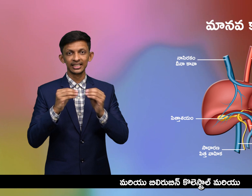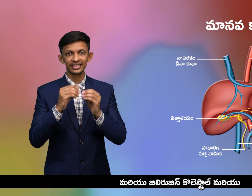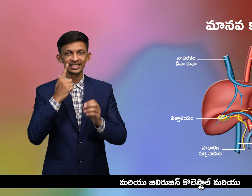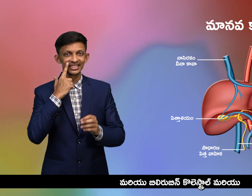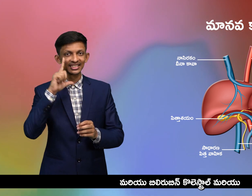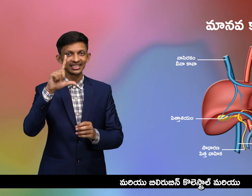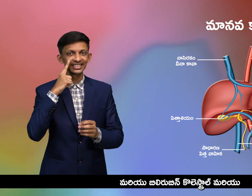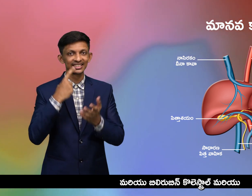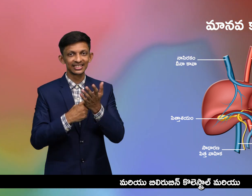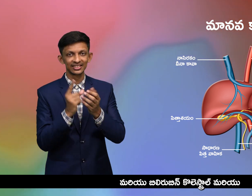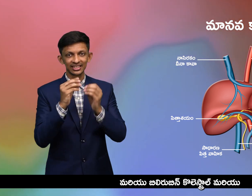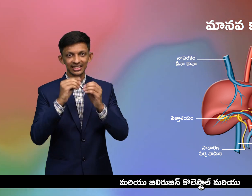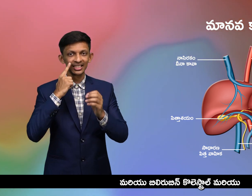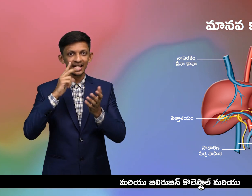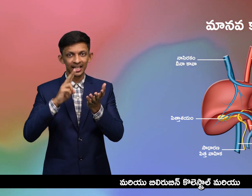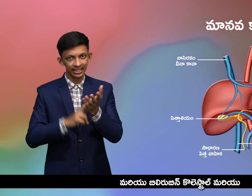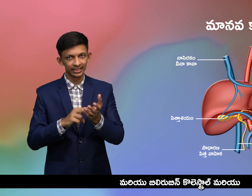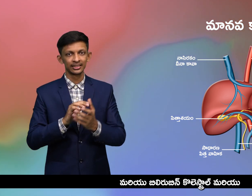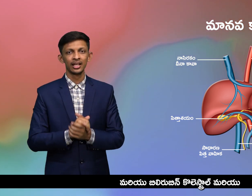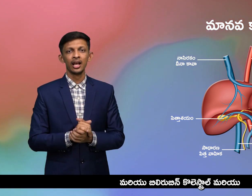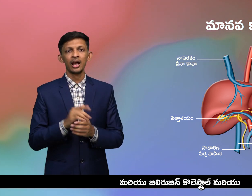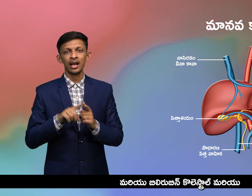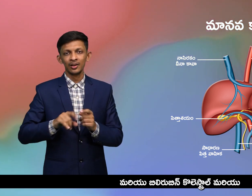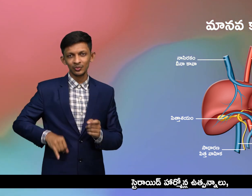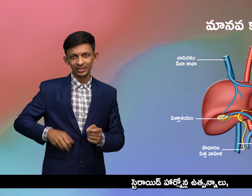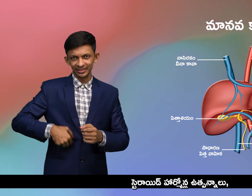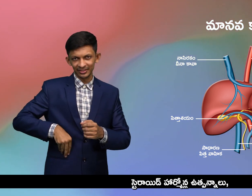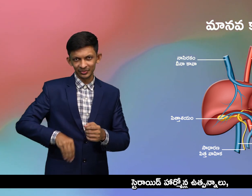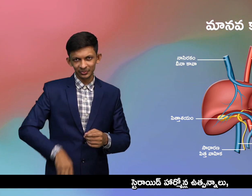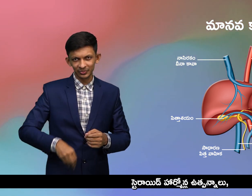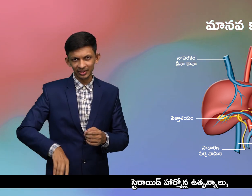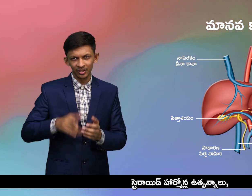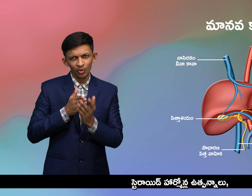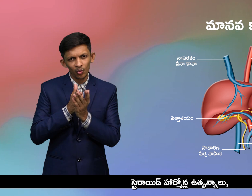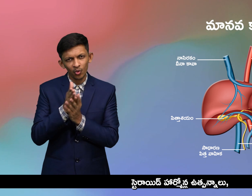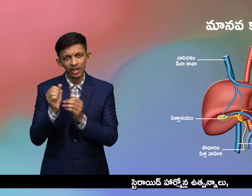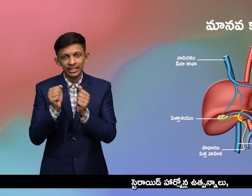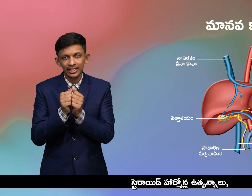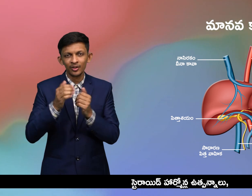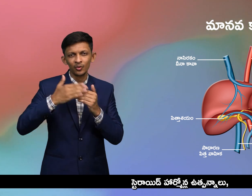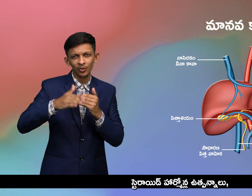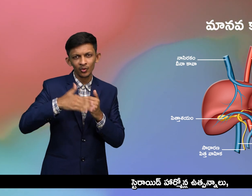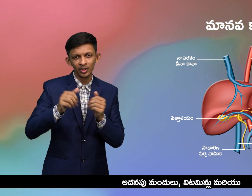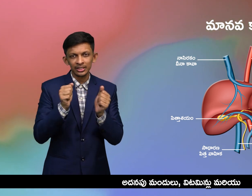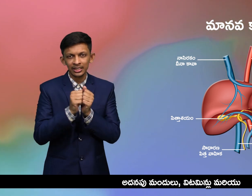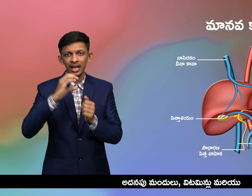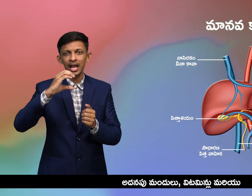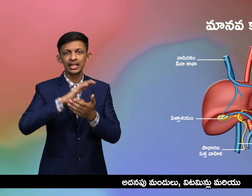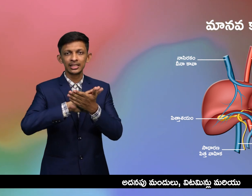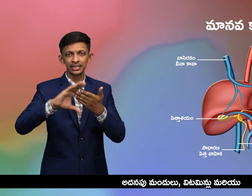మరియు బిలిరుబిన్ కొలెస్ట్రాల్ మరియు స్టెరాయిడ్ హార్మోన్ల ఉత్పన్నాలు. అదనపు మందులు,